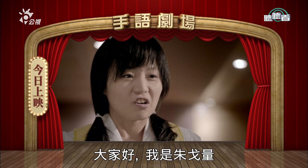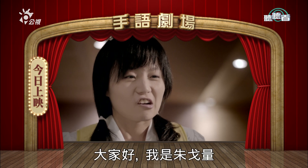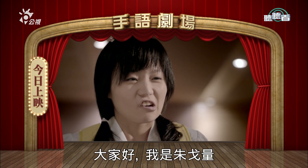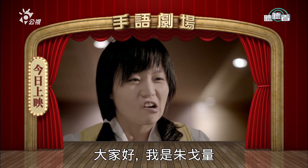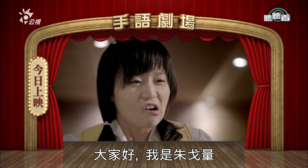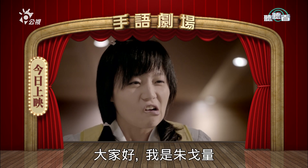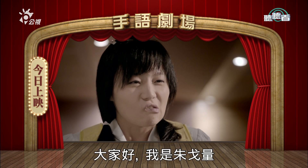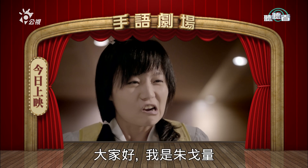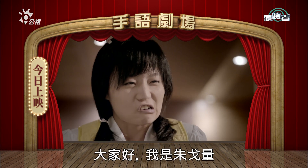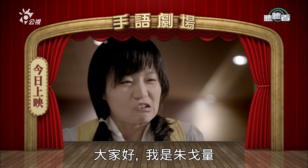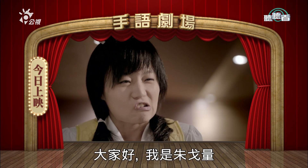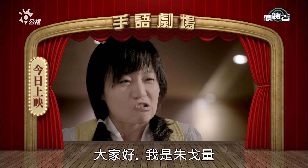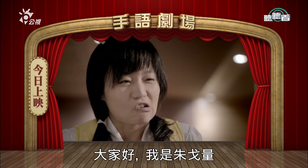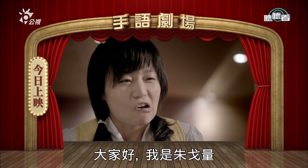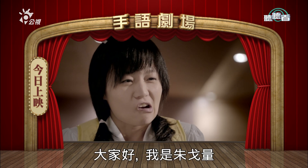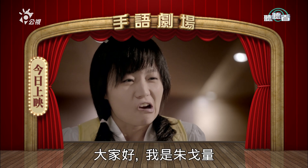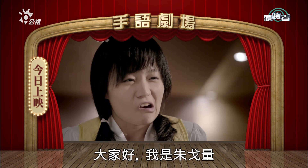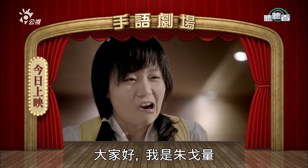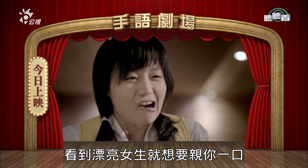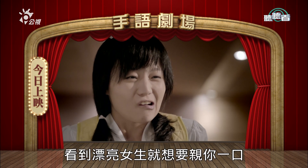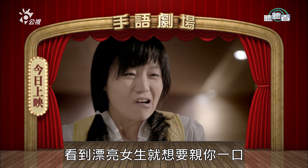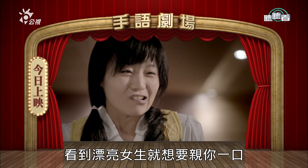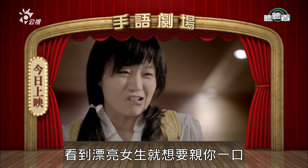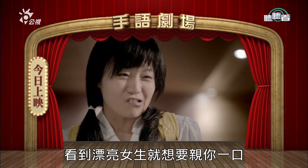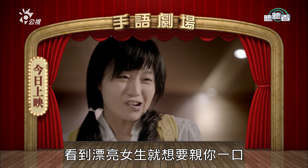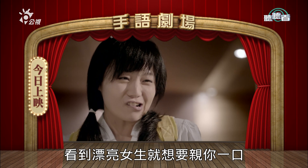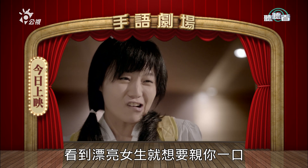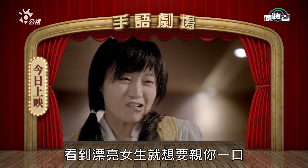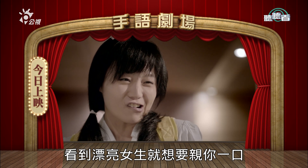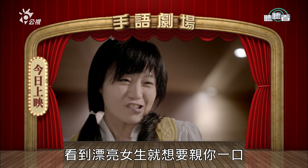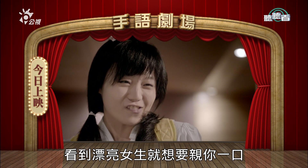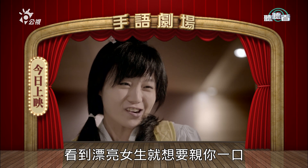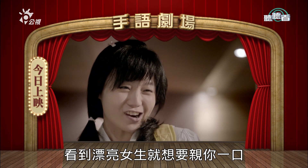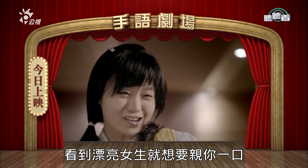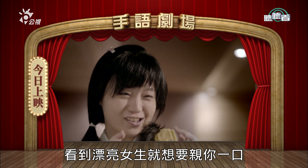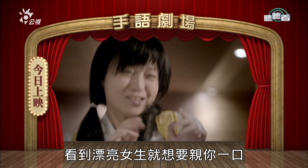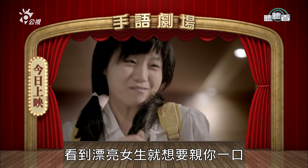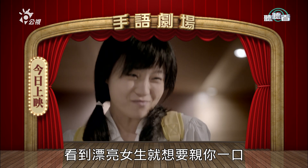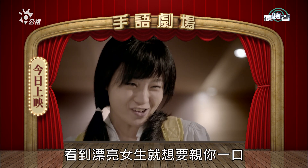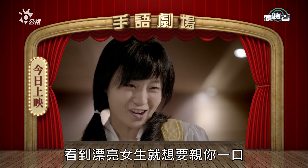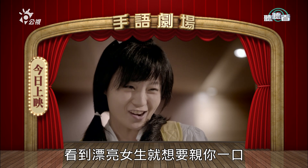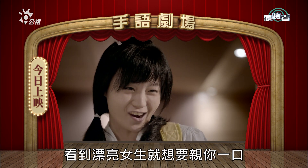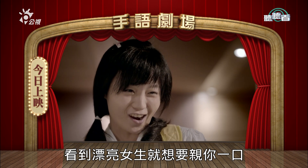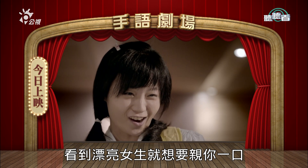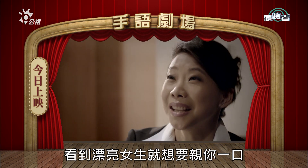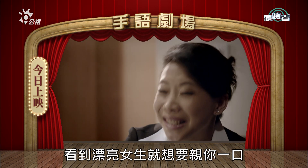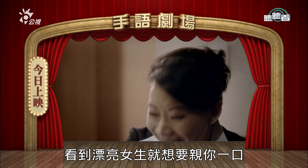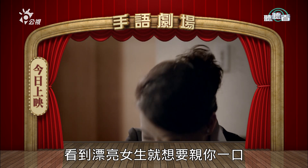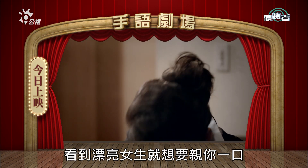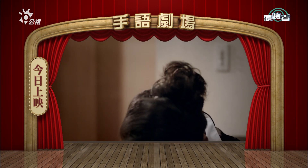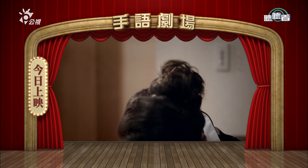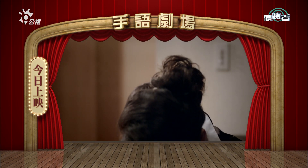大家好，我是诸葛亮啦！啊，看到帅哥，你有什么感觉进去的啦？